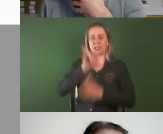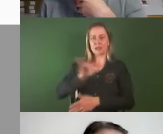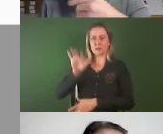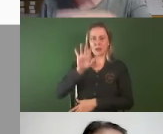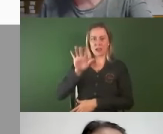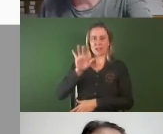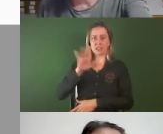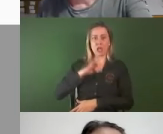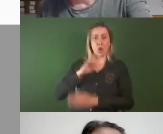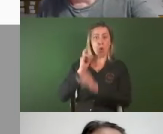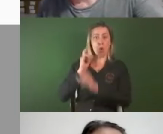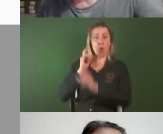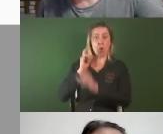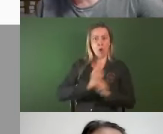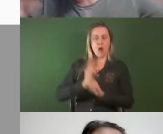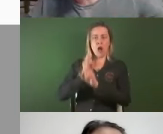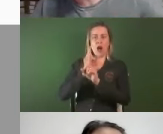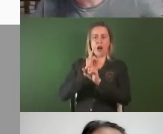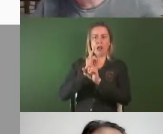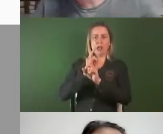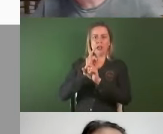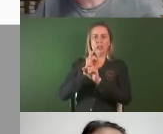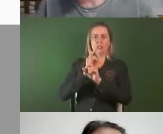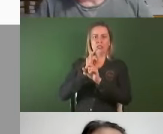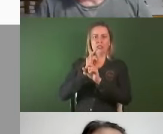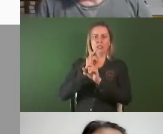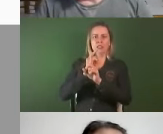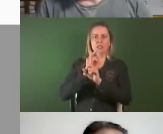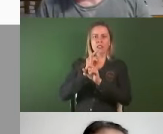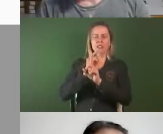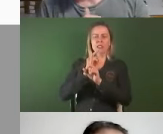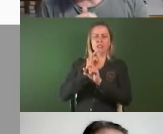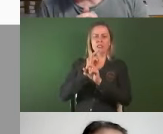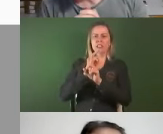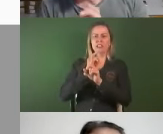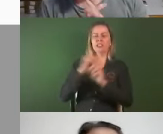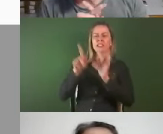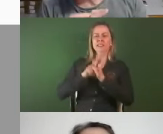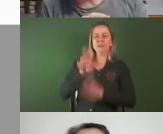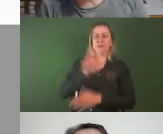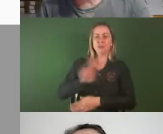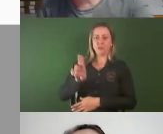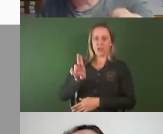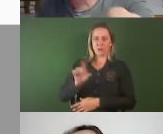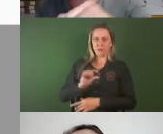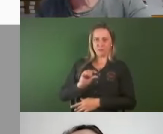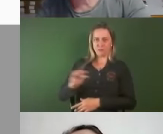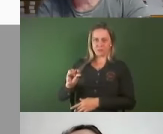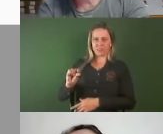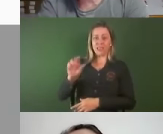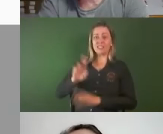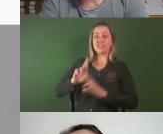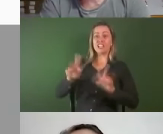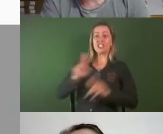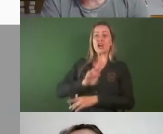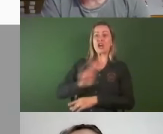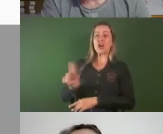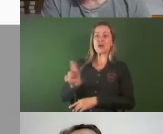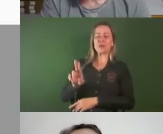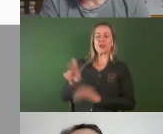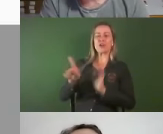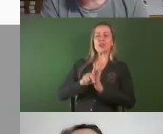várias imagens com créditos diferentes. E agora, em julho, vai ser lançado um livro sobre esse fotógrafo,